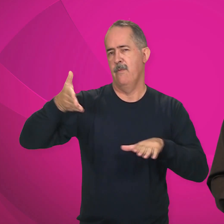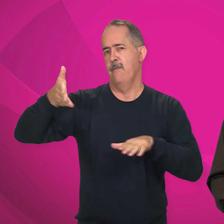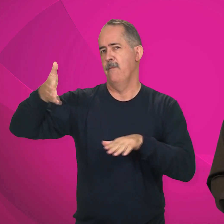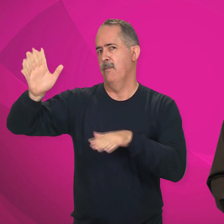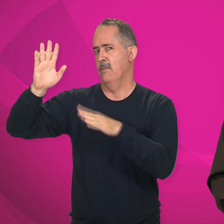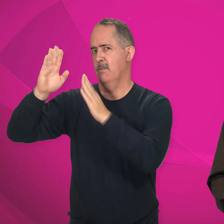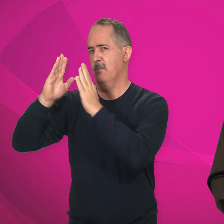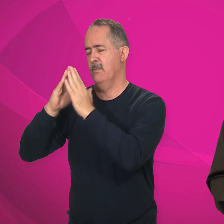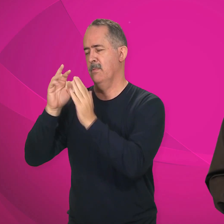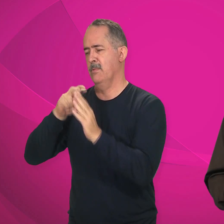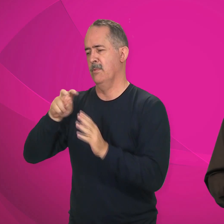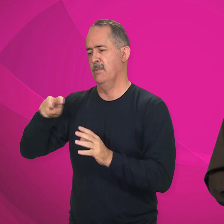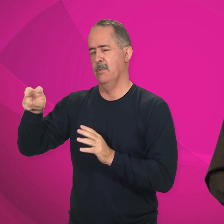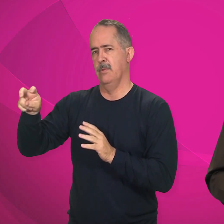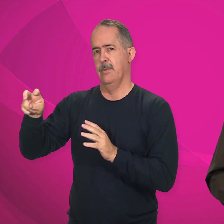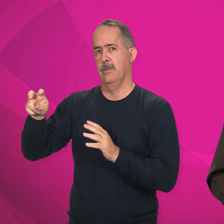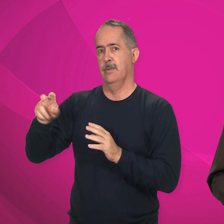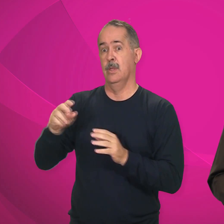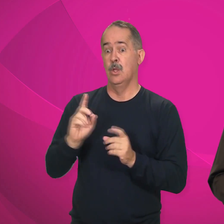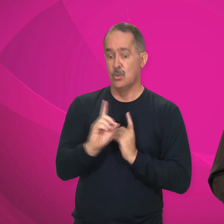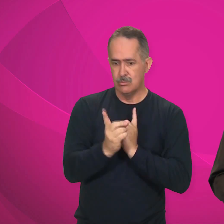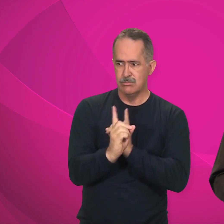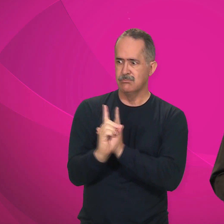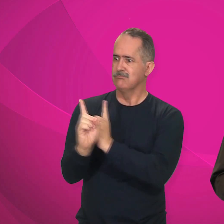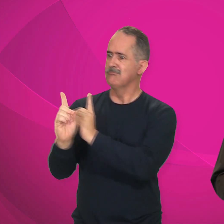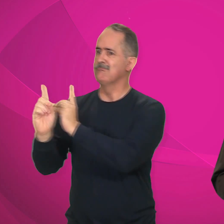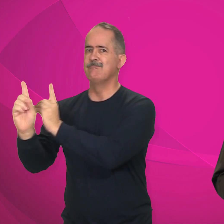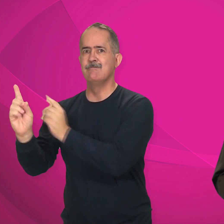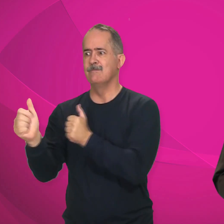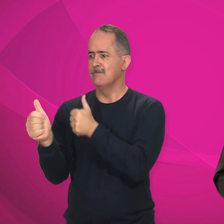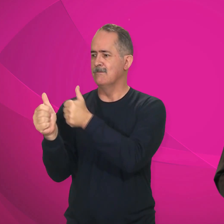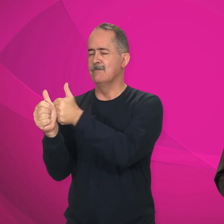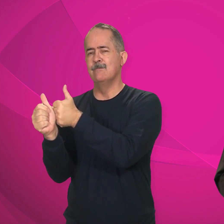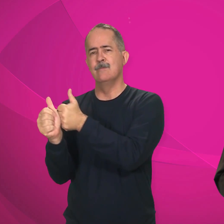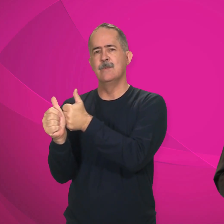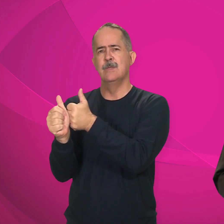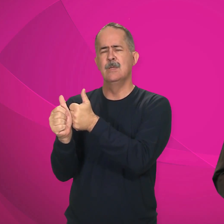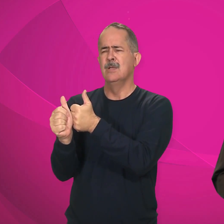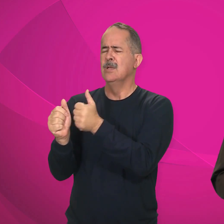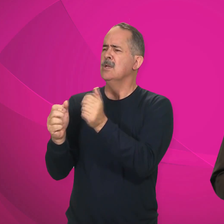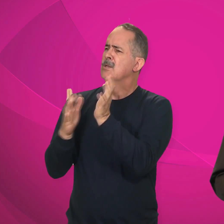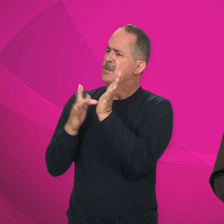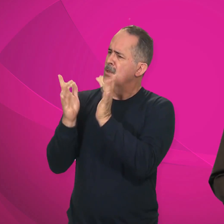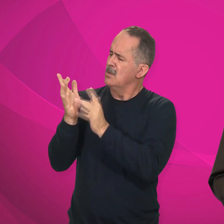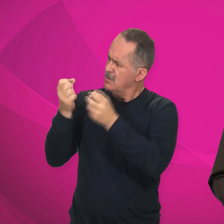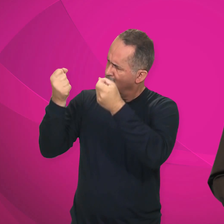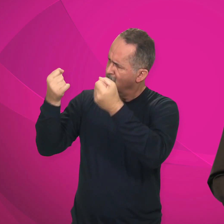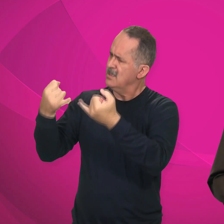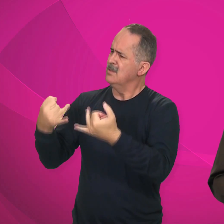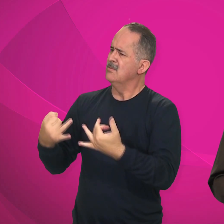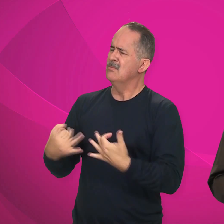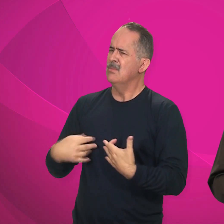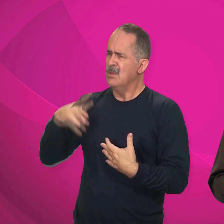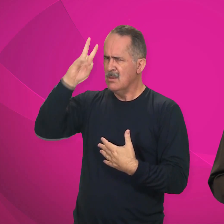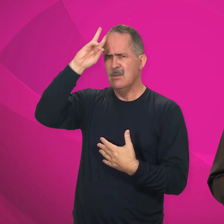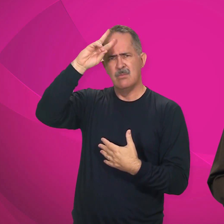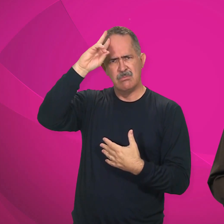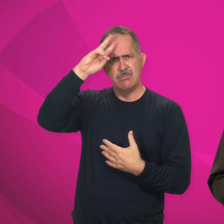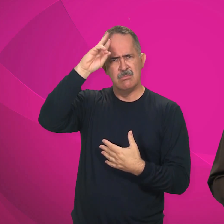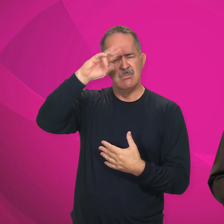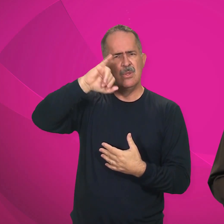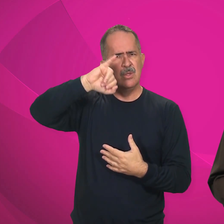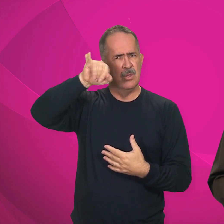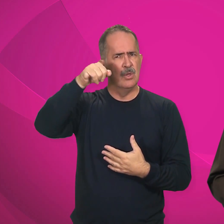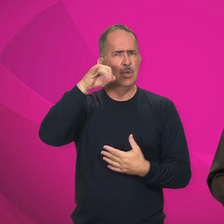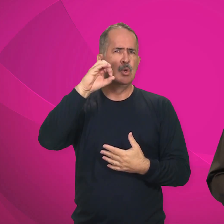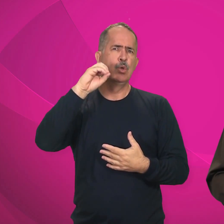foi para casa. Os discípulos aproximaram-se dele e disseram: explica-nos a parábola do